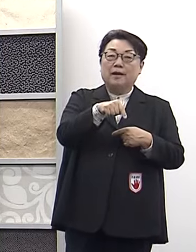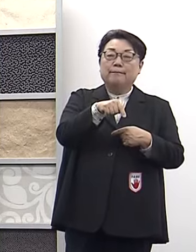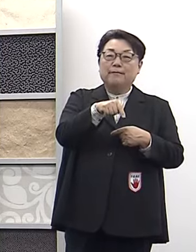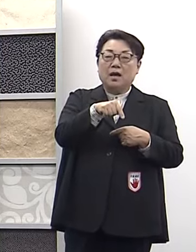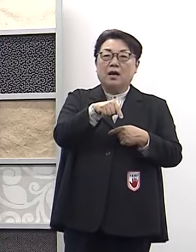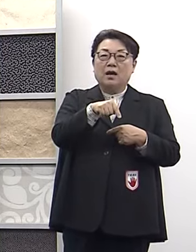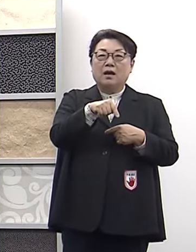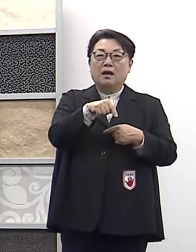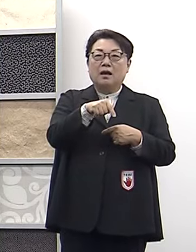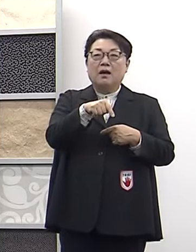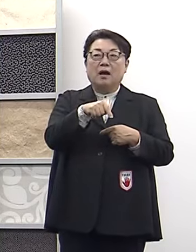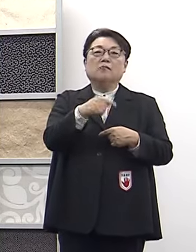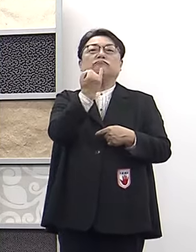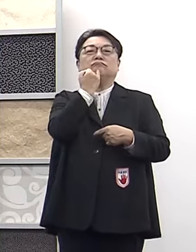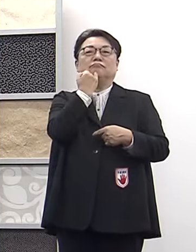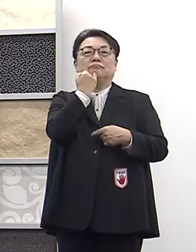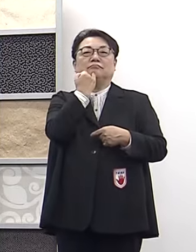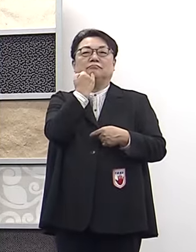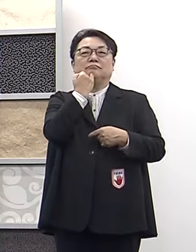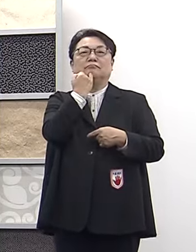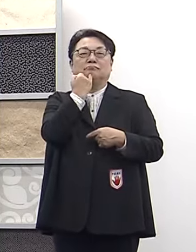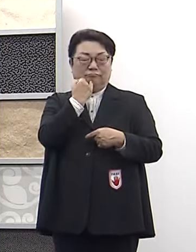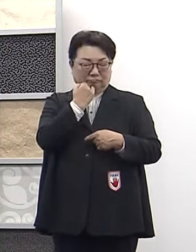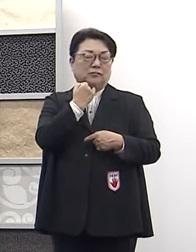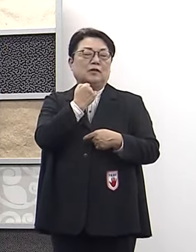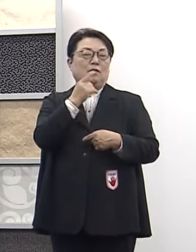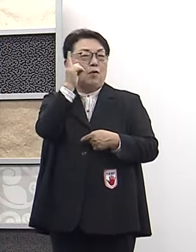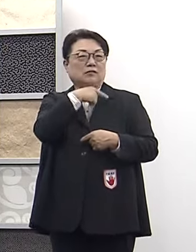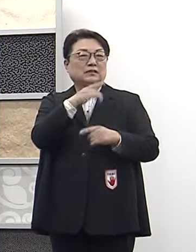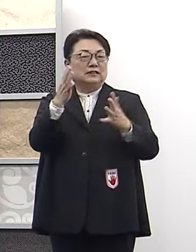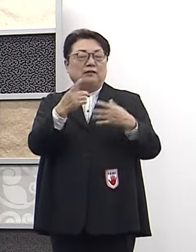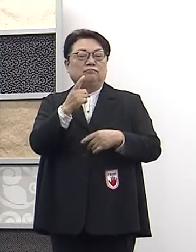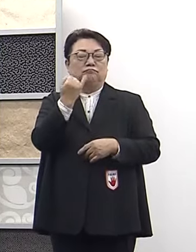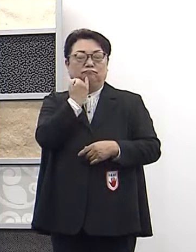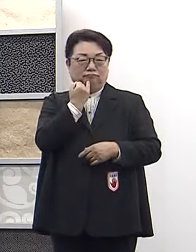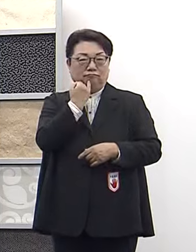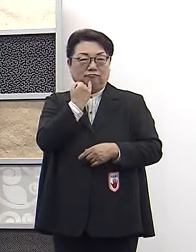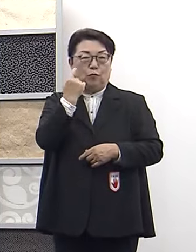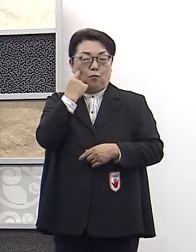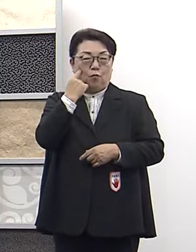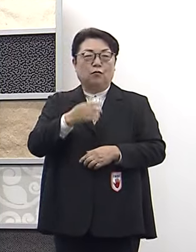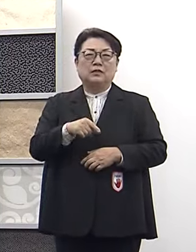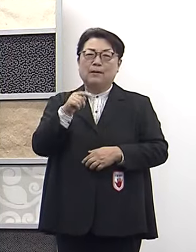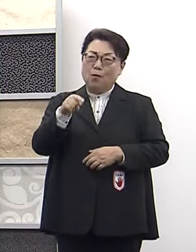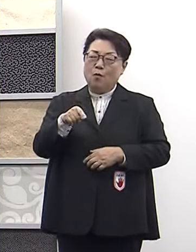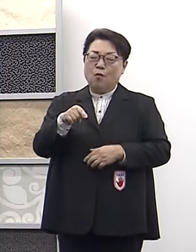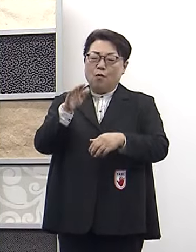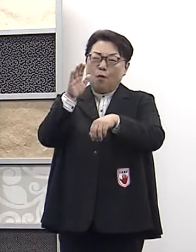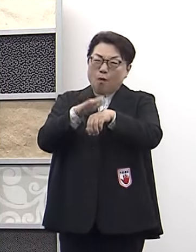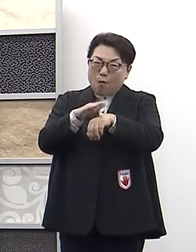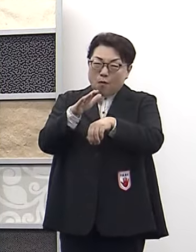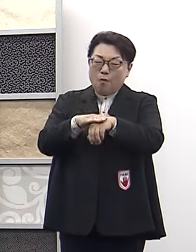これは是としたいと思いますし、むしろ歓迎したいと、思っております。ただその方法論はね、